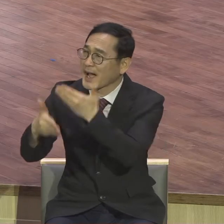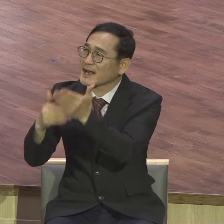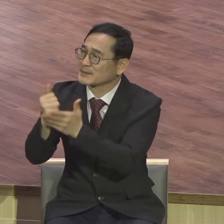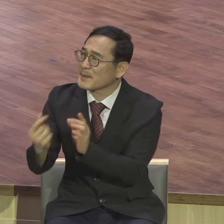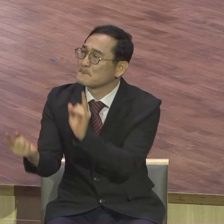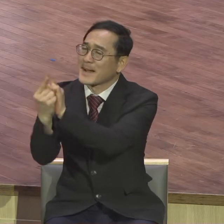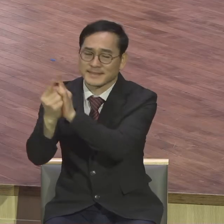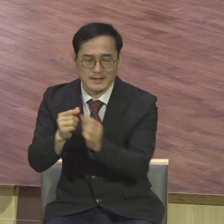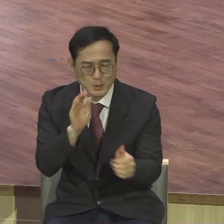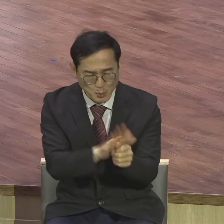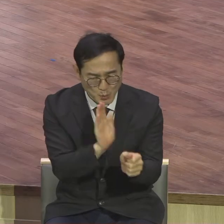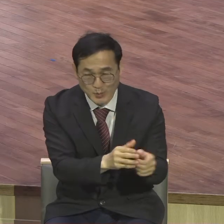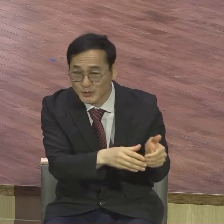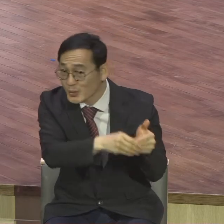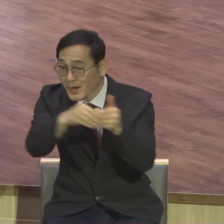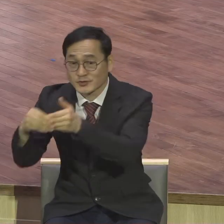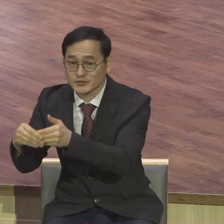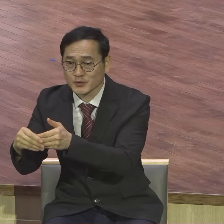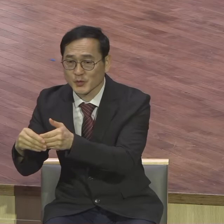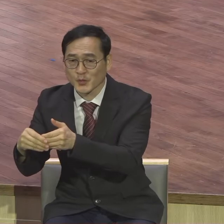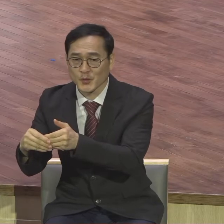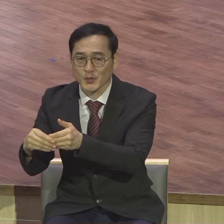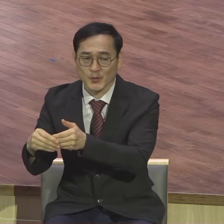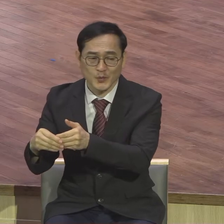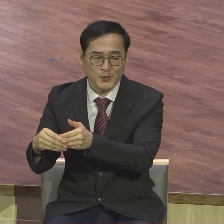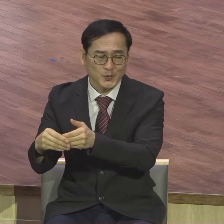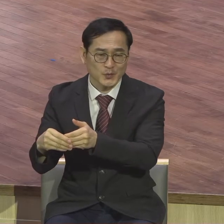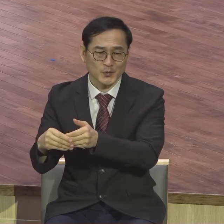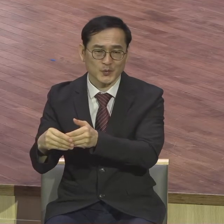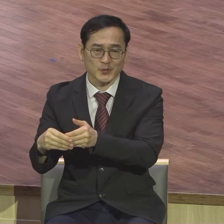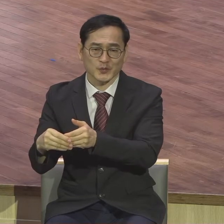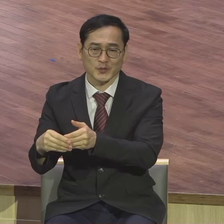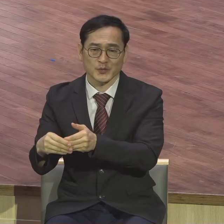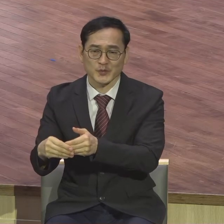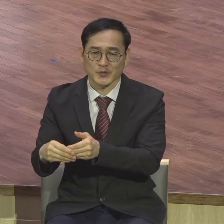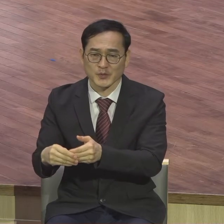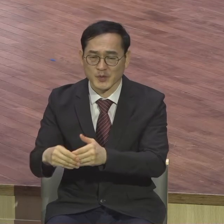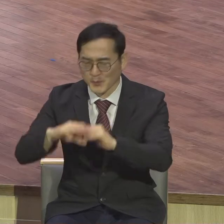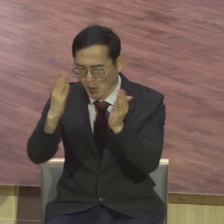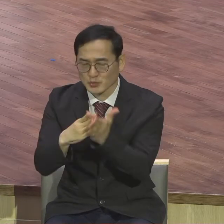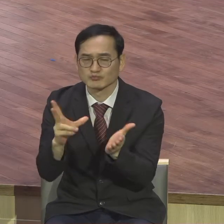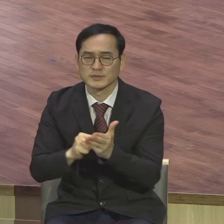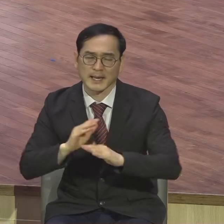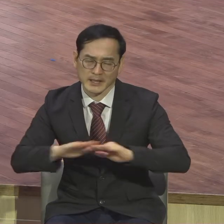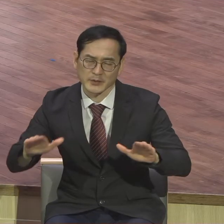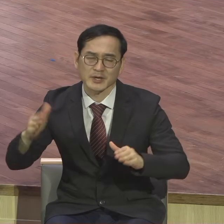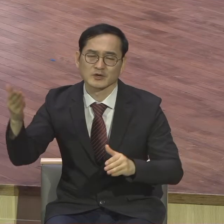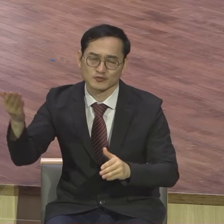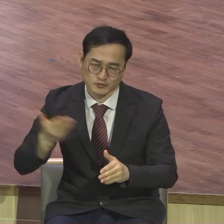영적 문제 우리에게 이 해결할 수 없는 모든 영적을 다 치유해 주신 만왕의 왕으로 오셨다.